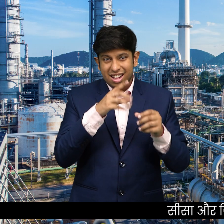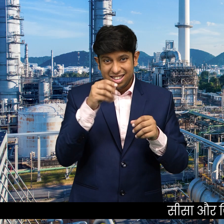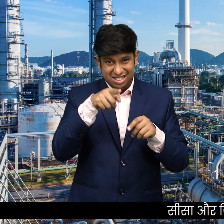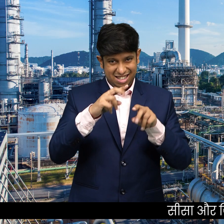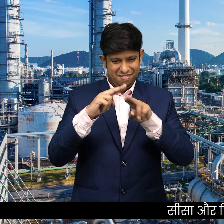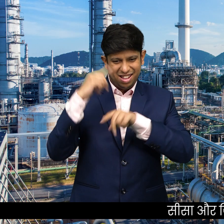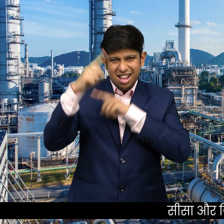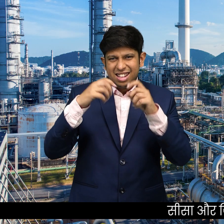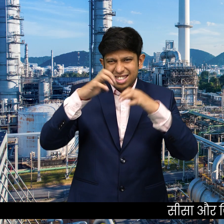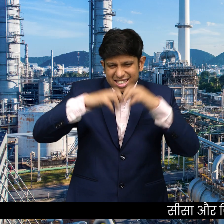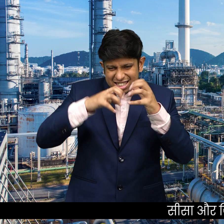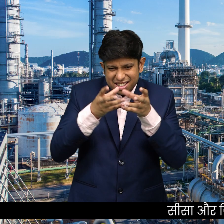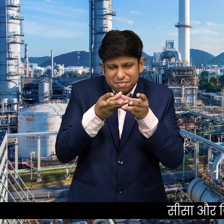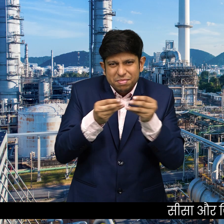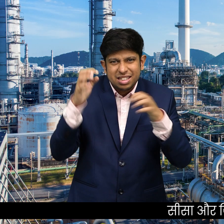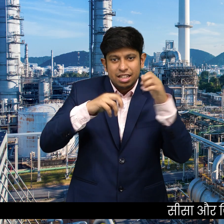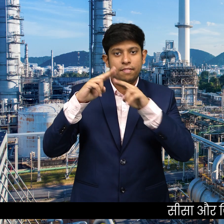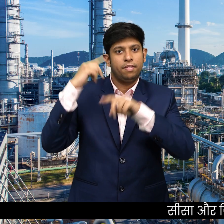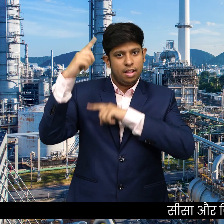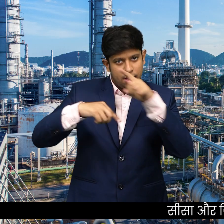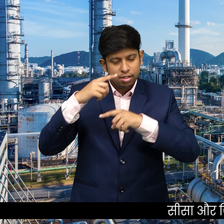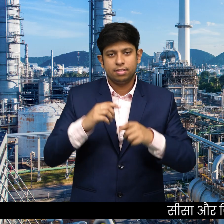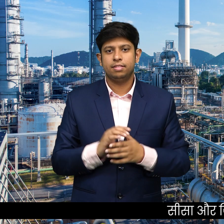सीसा और जिक्र गलन उद्योग,